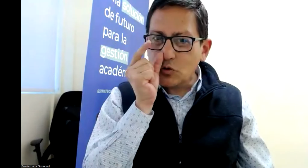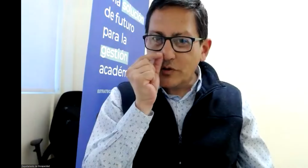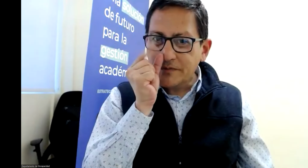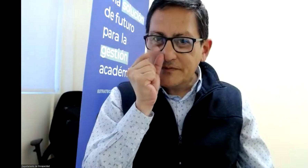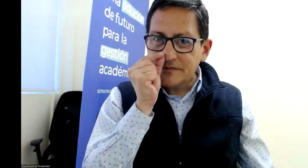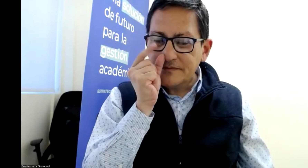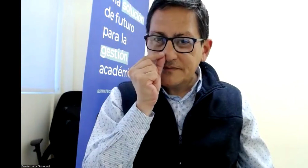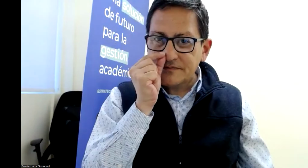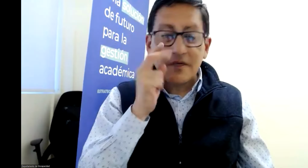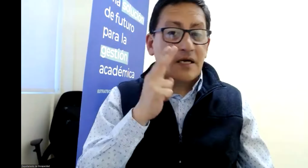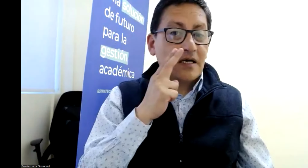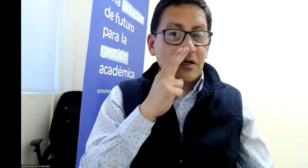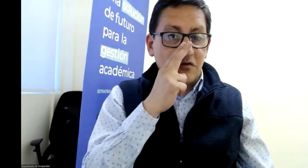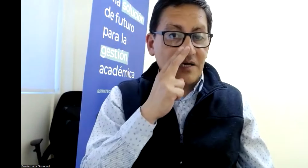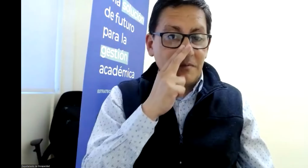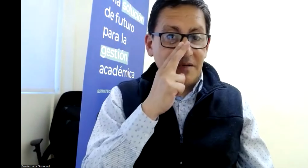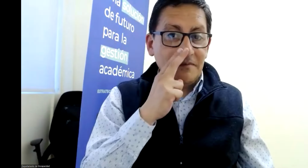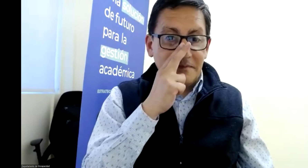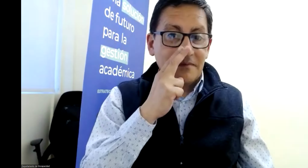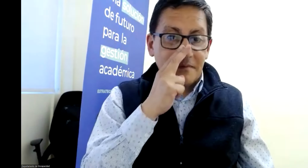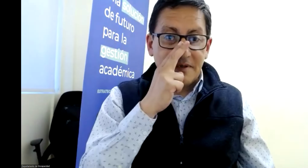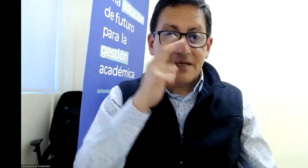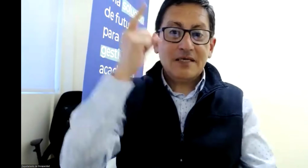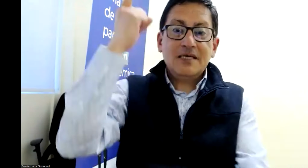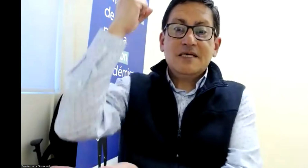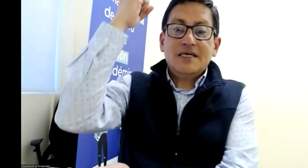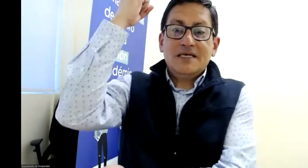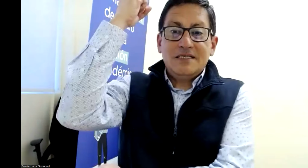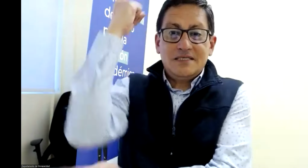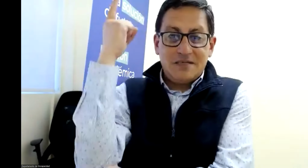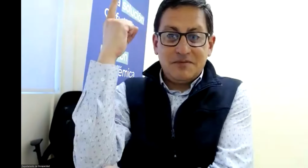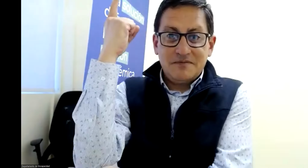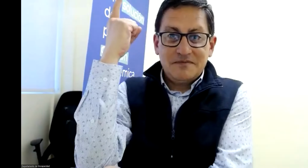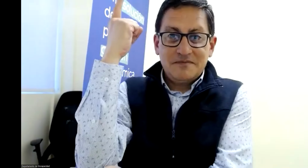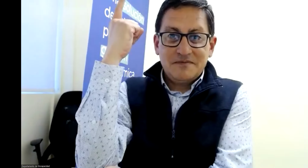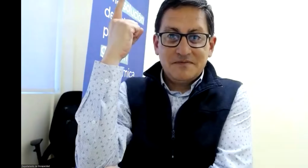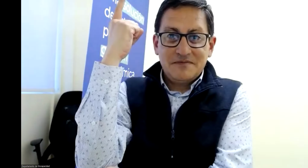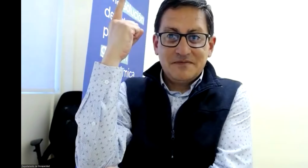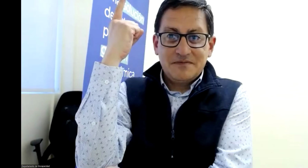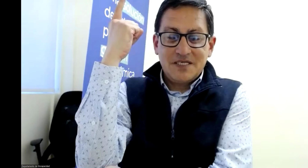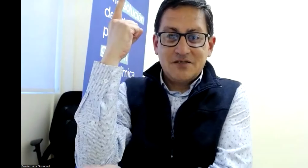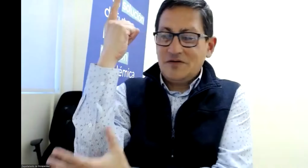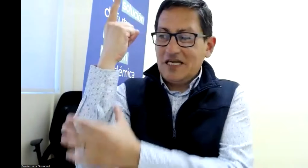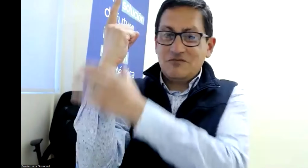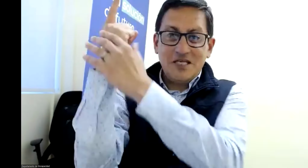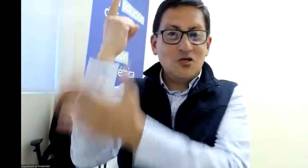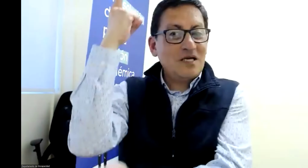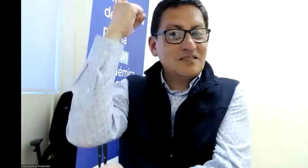octubre noviembre y diciembre ¿cierto? el arbolito más